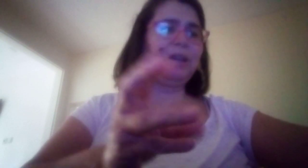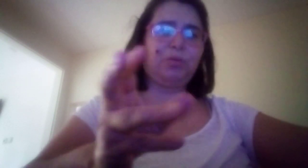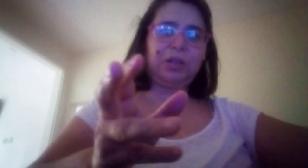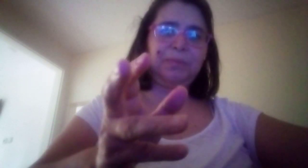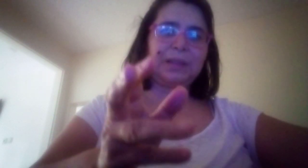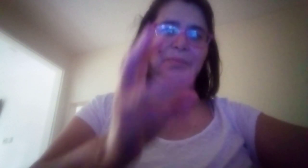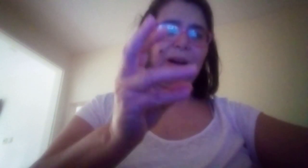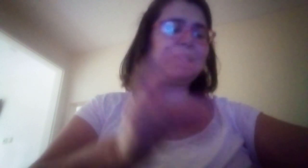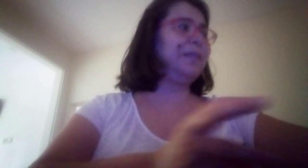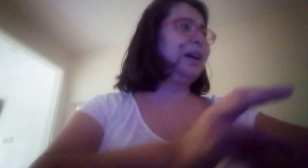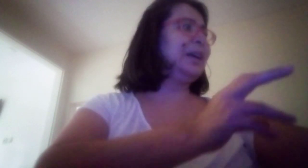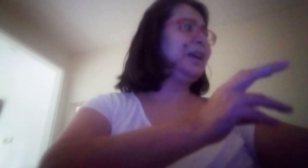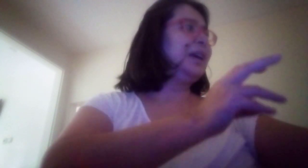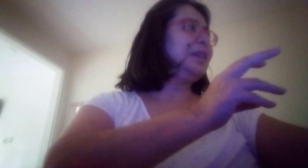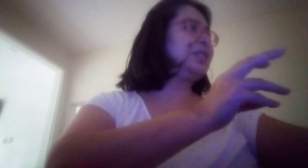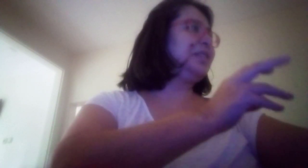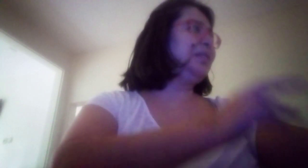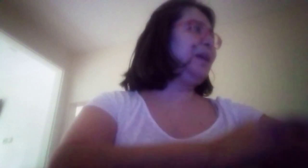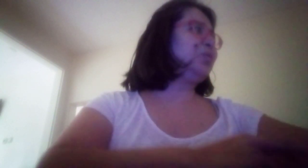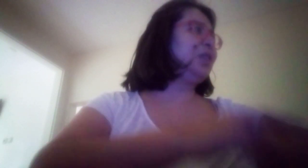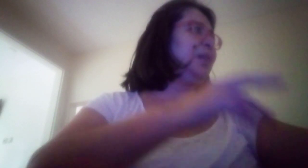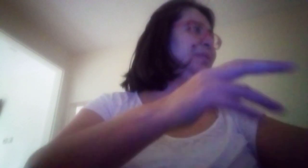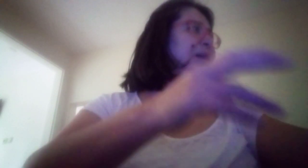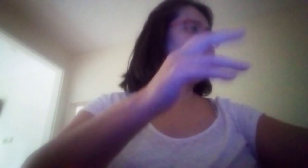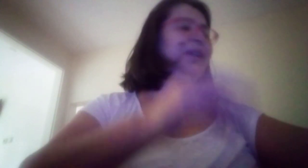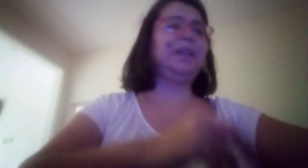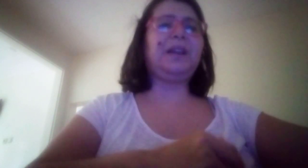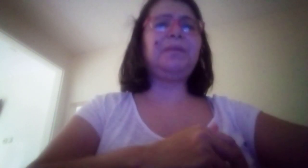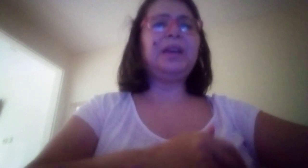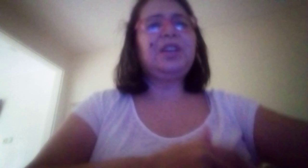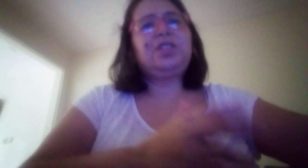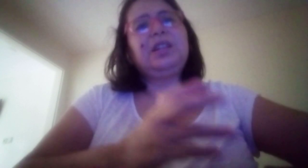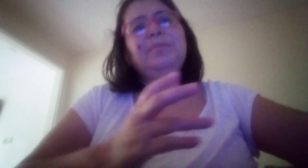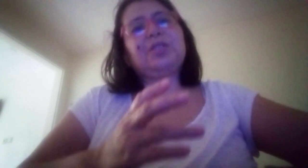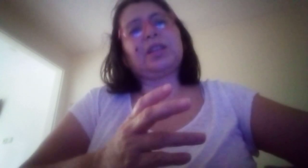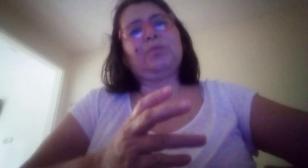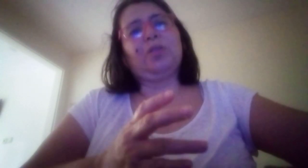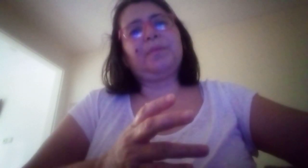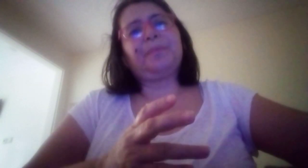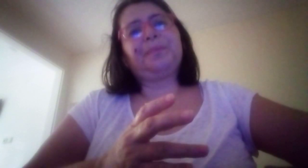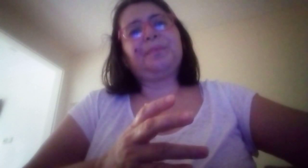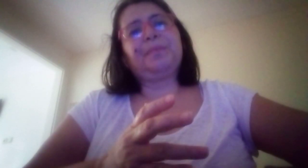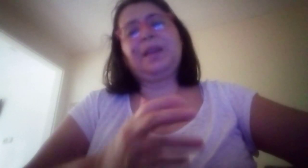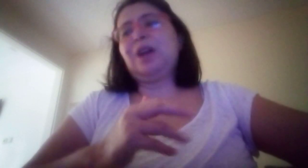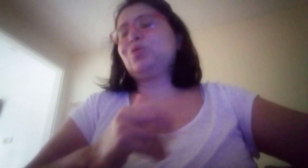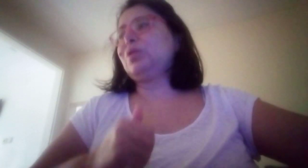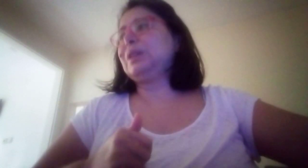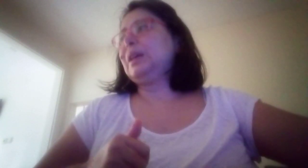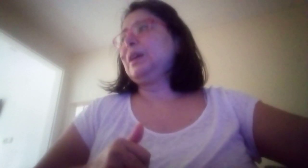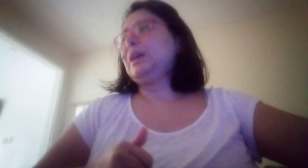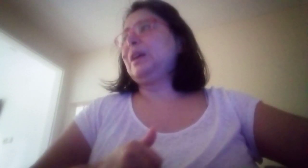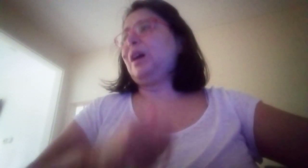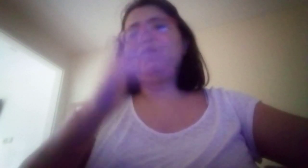güç gitmesin baklava işte dilber dudağı bilmem ne falan filan hiç ilgimi çekmiyor daha çok e Avrupa